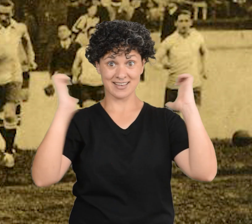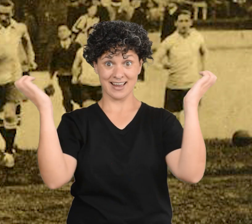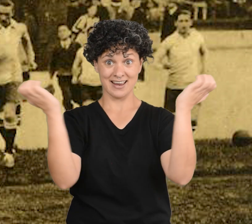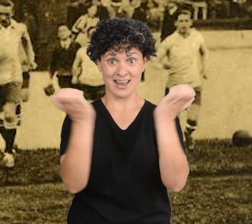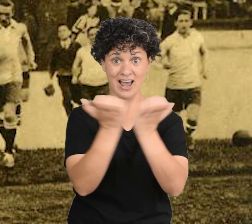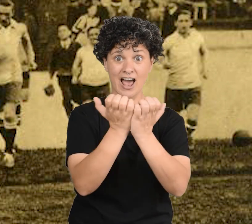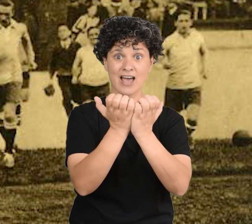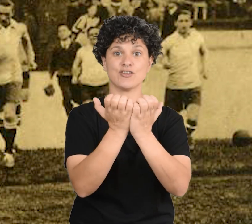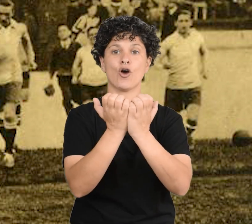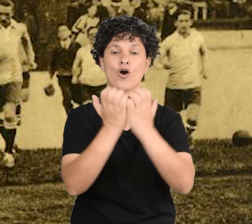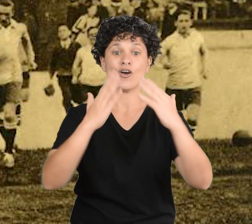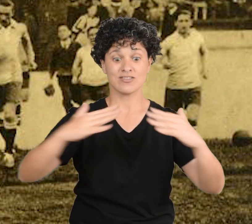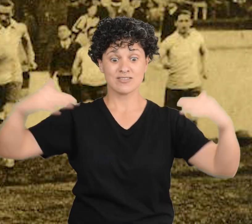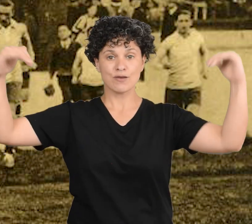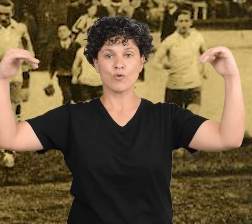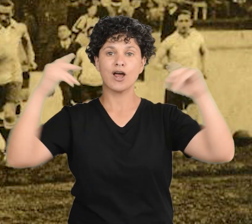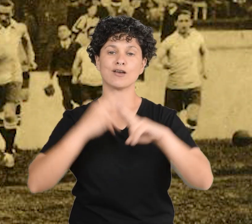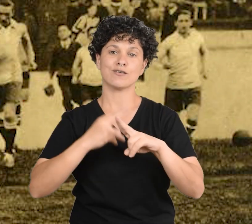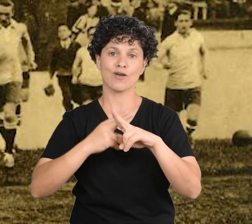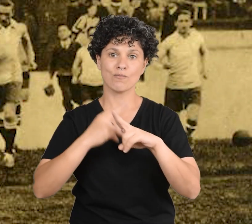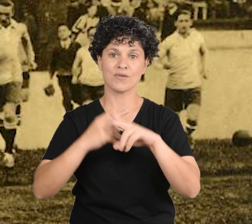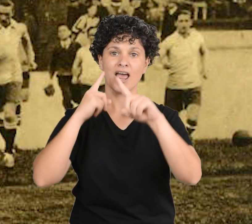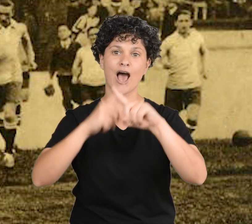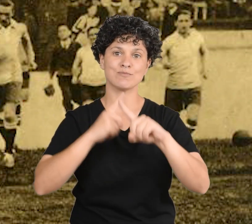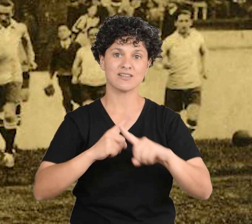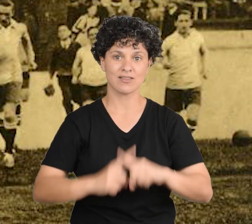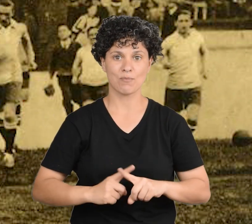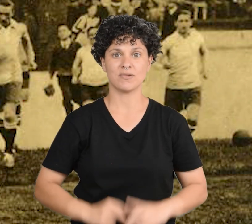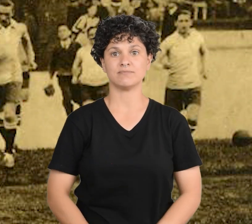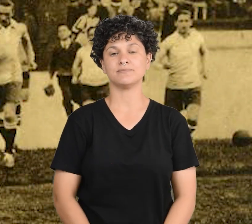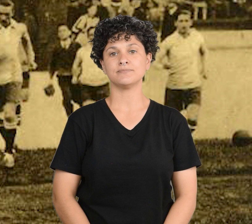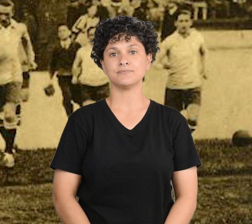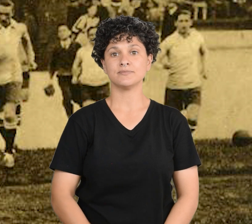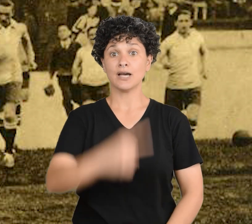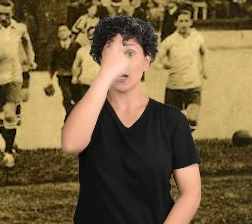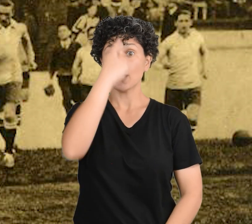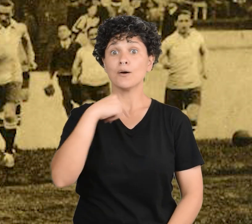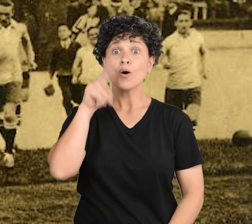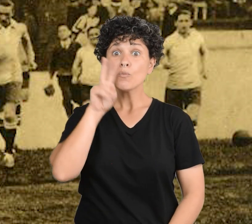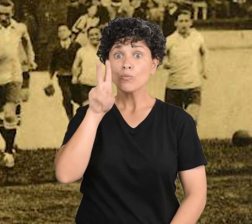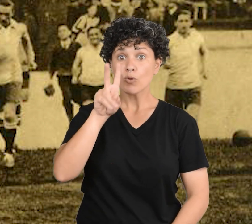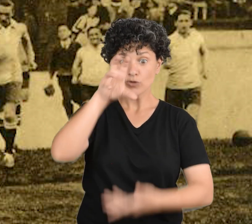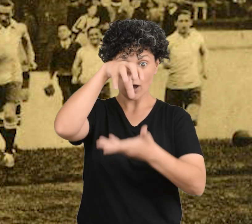que se dio nombre a una de las tribunas del Estadio Centenario, llamándola Tribuna Ámsterdam.